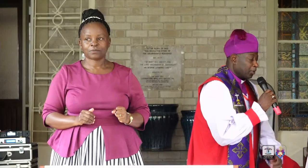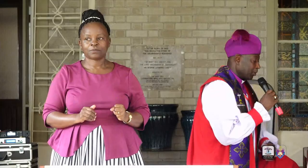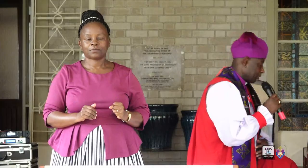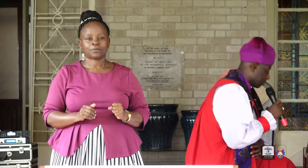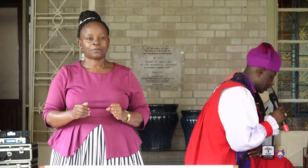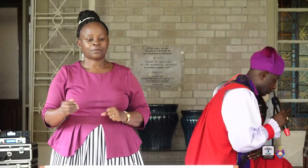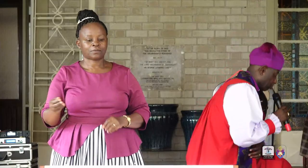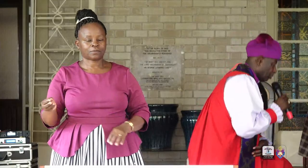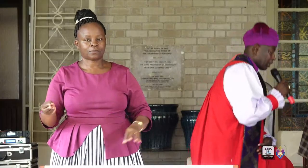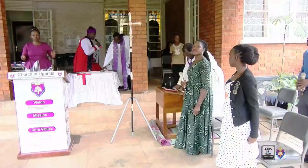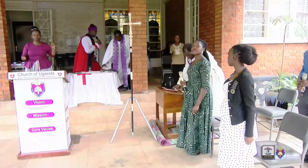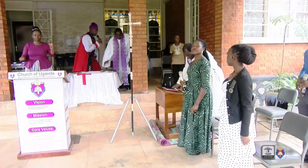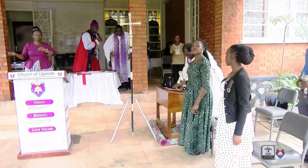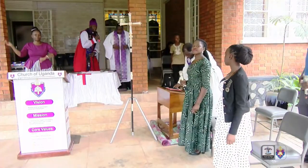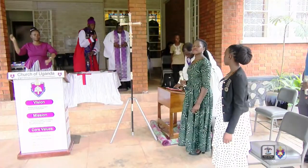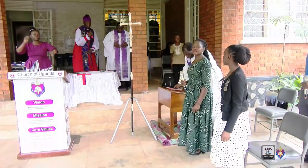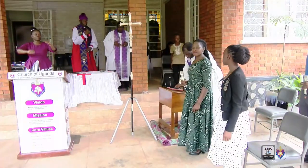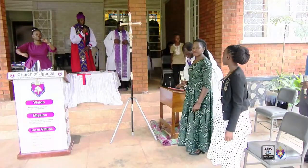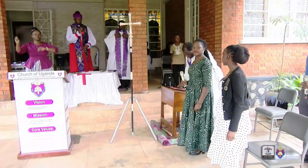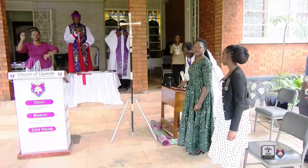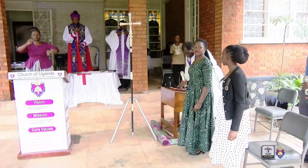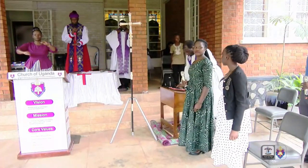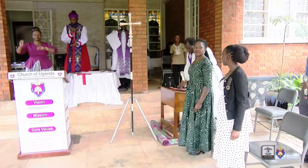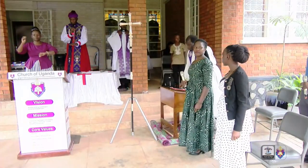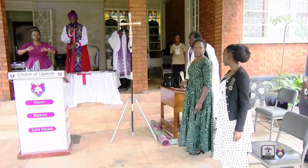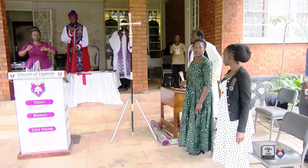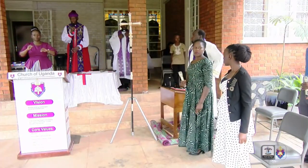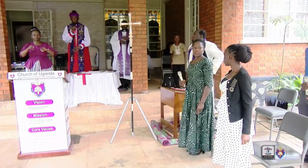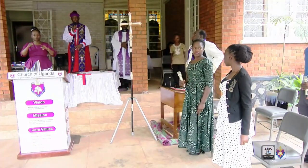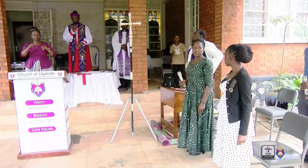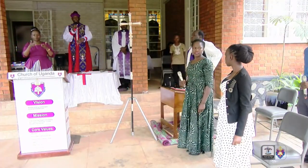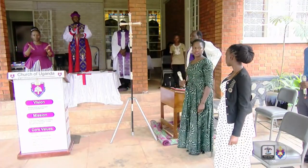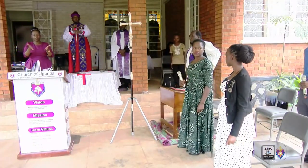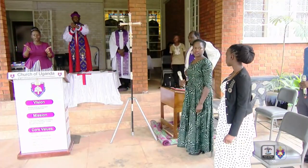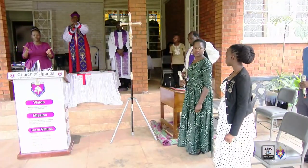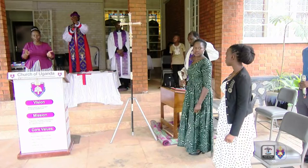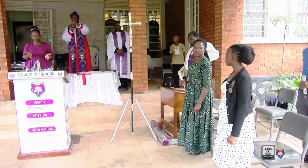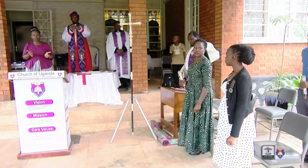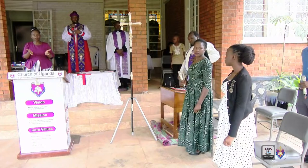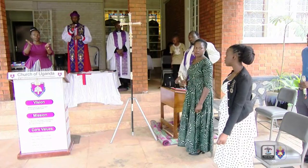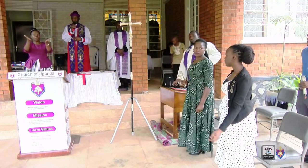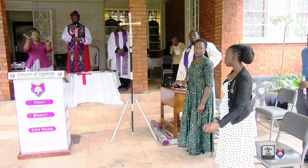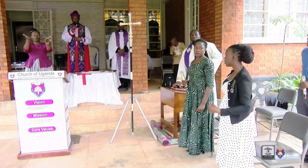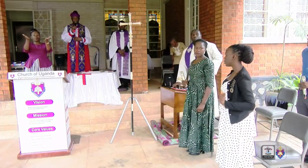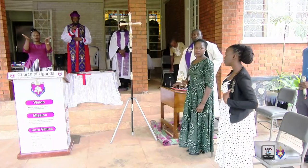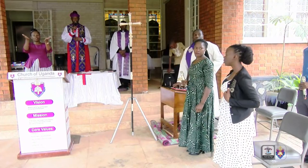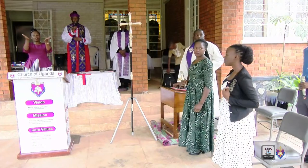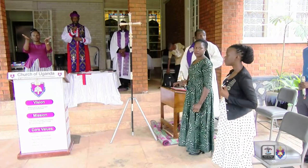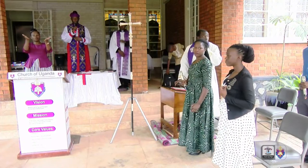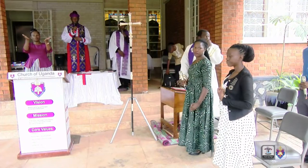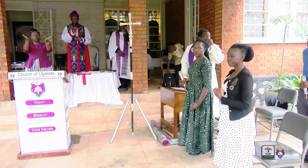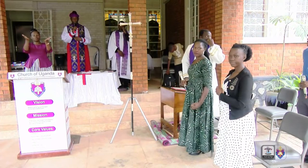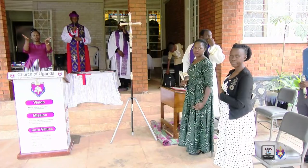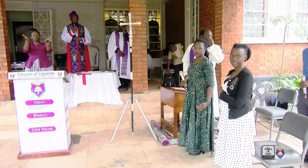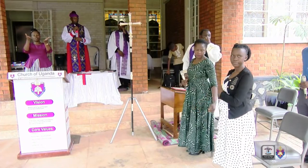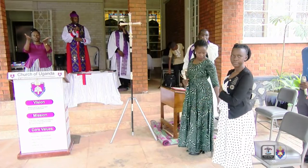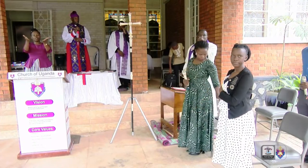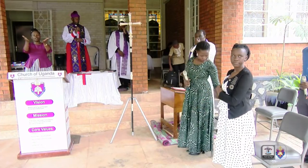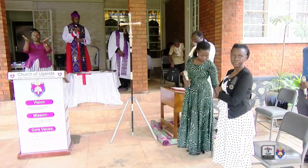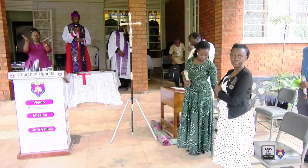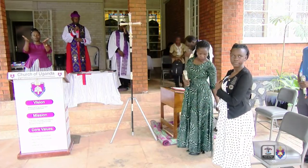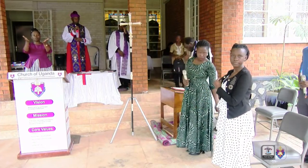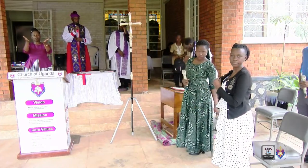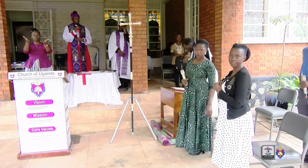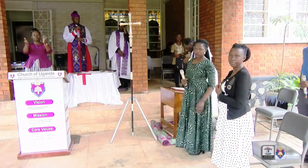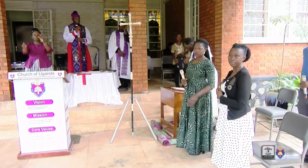n'ebirabo tujja kubiweerayo ddala wanaffe abali wano naye naawe ali awo w'oli naawe